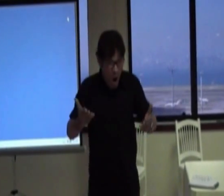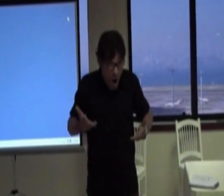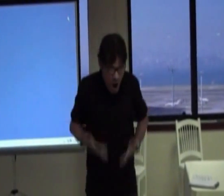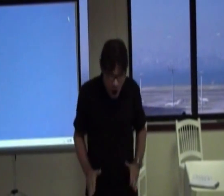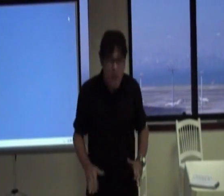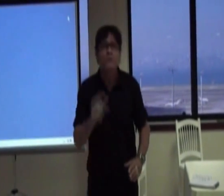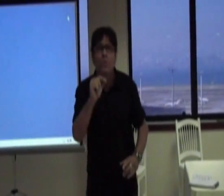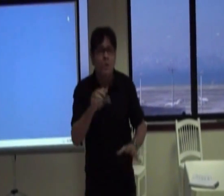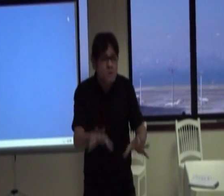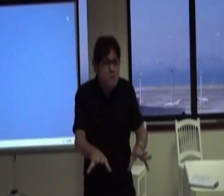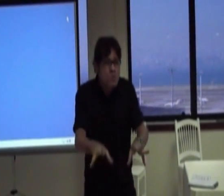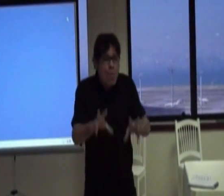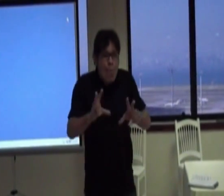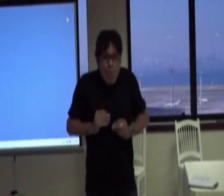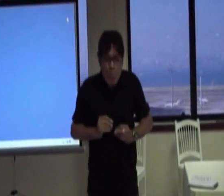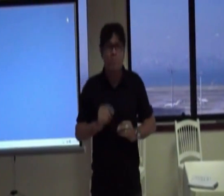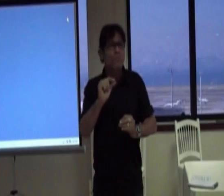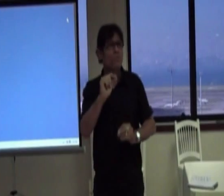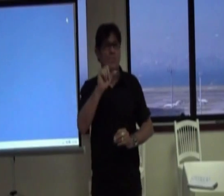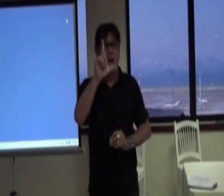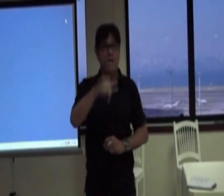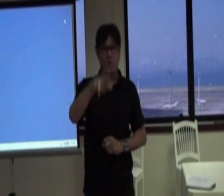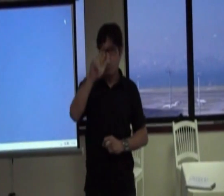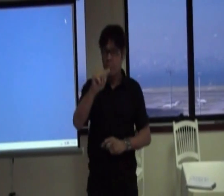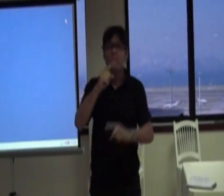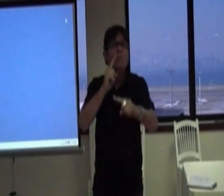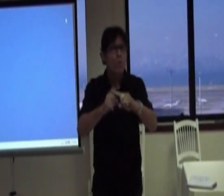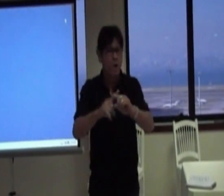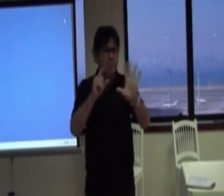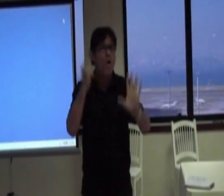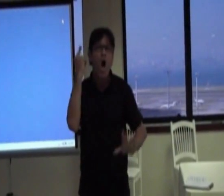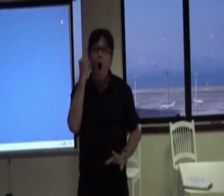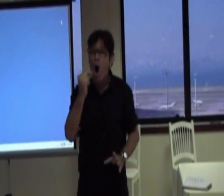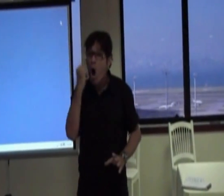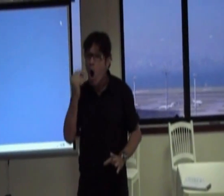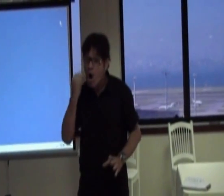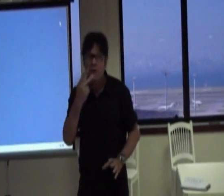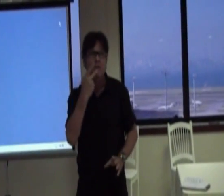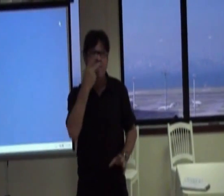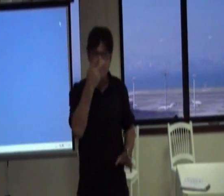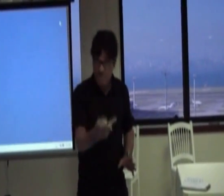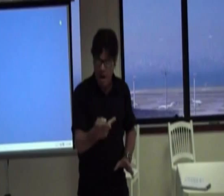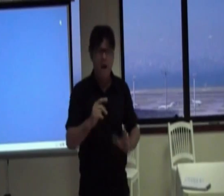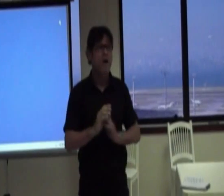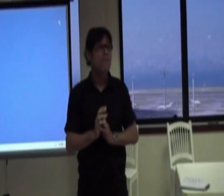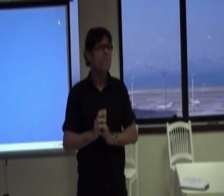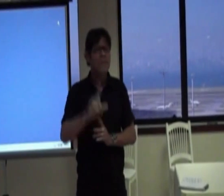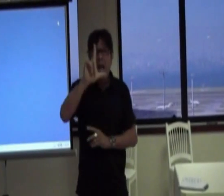quanto surdo, ele nasce, em geral, em uma família que ele precisa ter uma aquisição de linguagem. A doutora Ronice Miller de